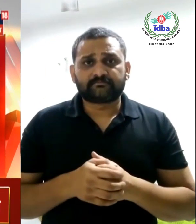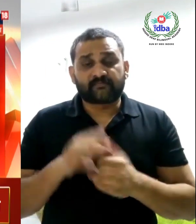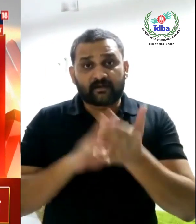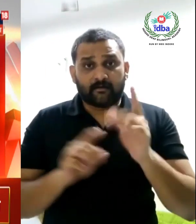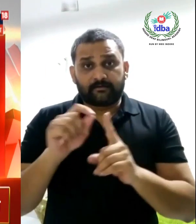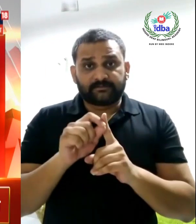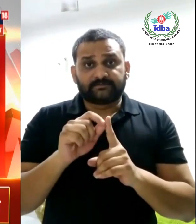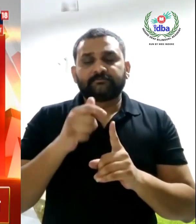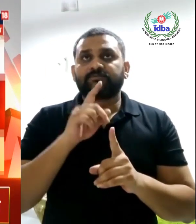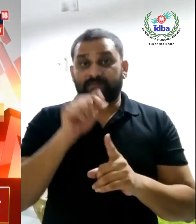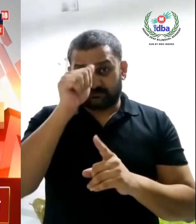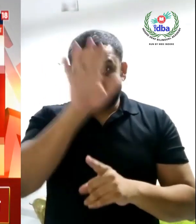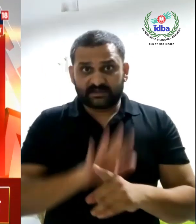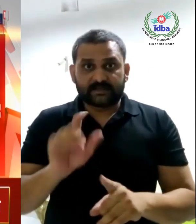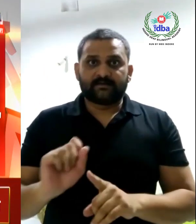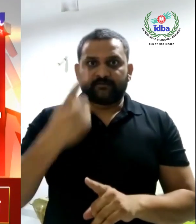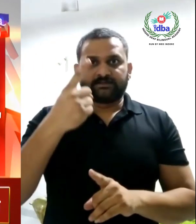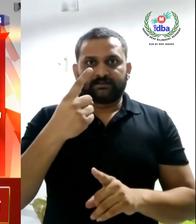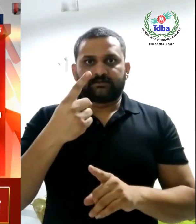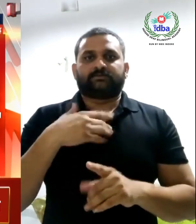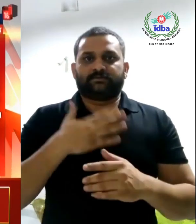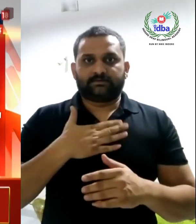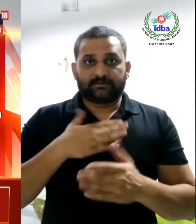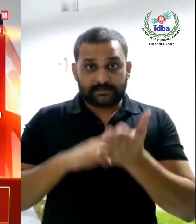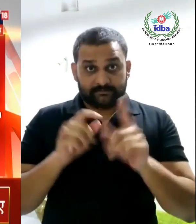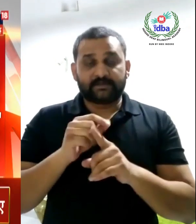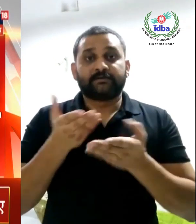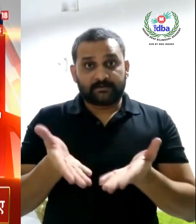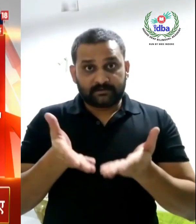मध्य प्रदेश देश में पहला राज्य बना है